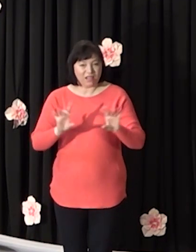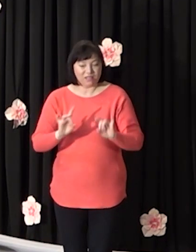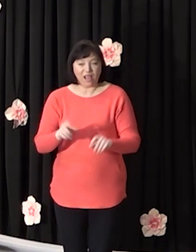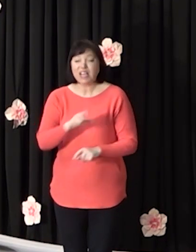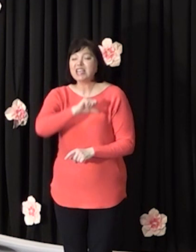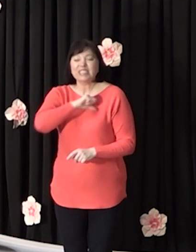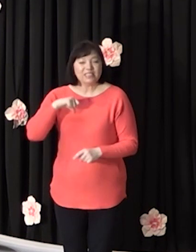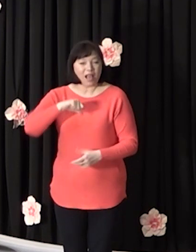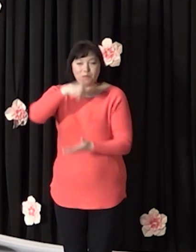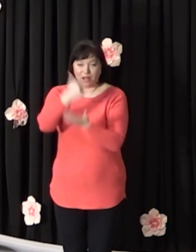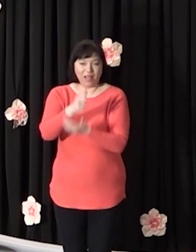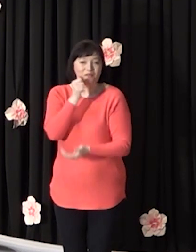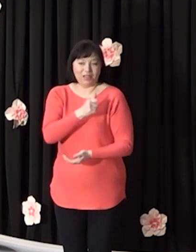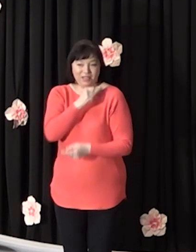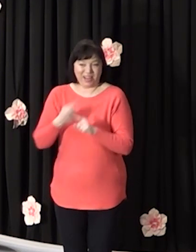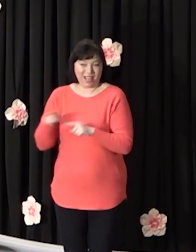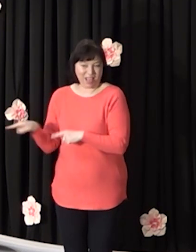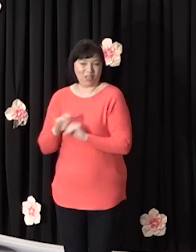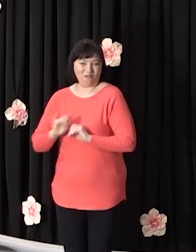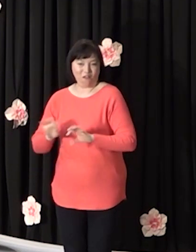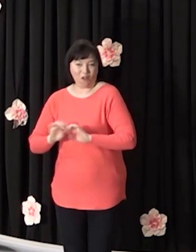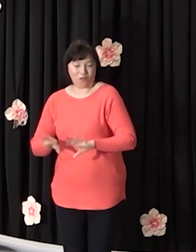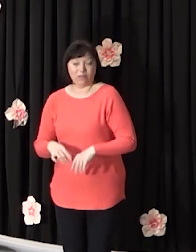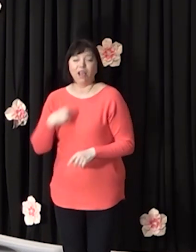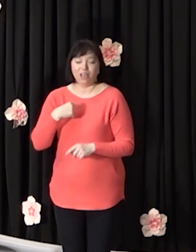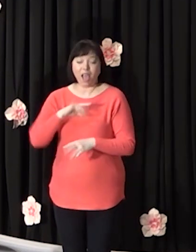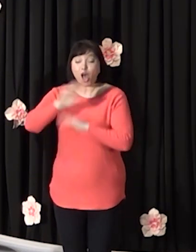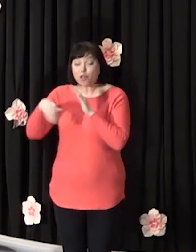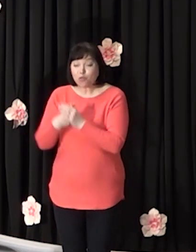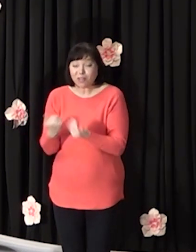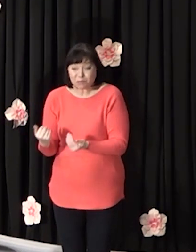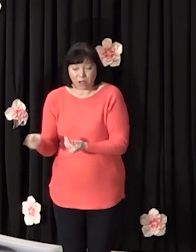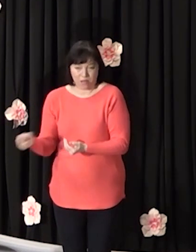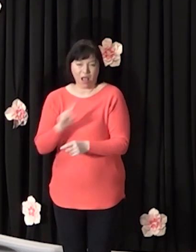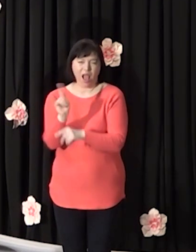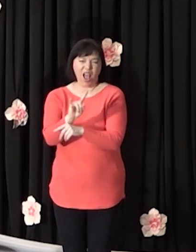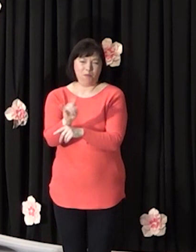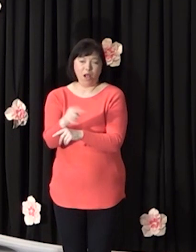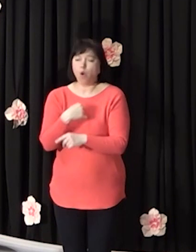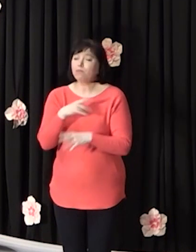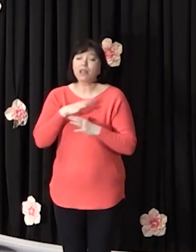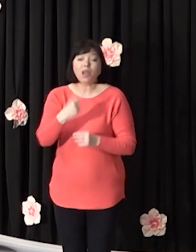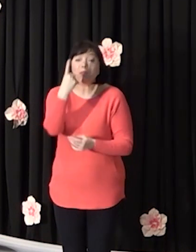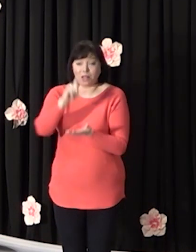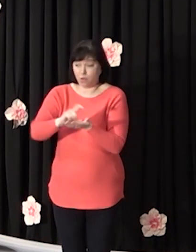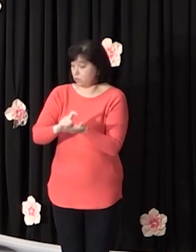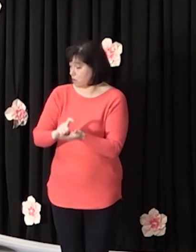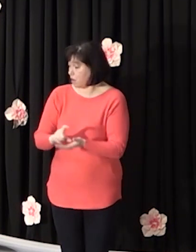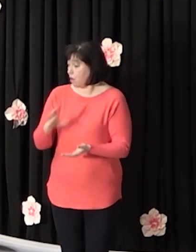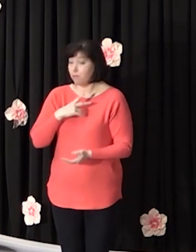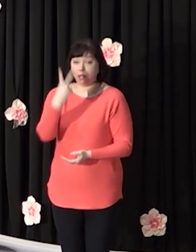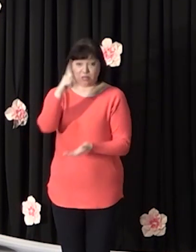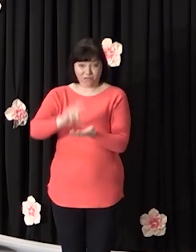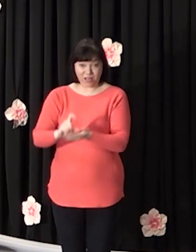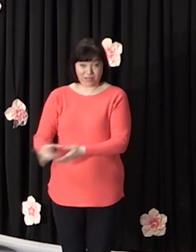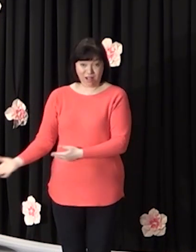самый главный секрет этого фокуса. Я до сих пор вас обманывал, и у меня не было одного стаканчика. У меня здесь было